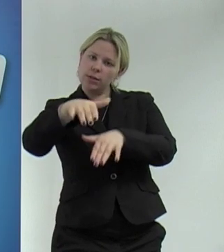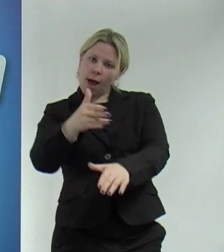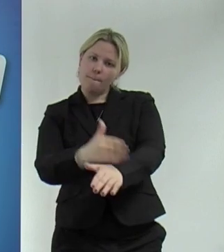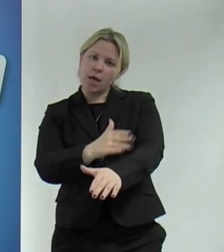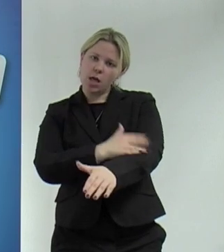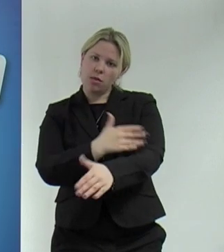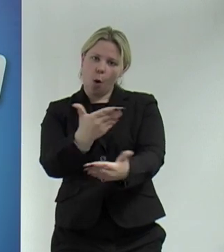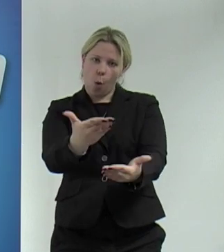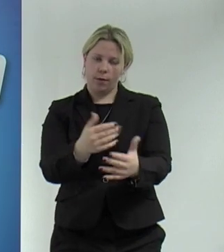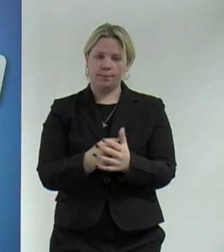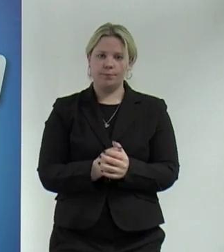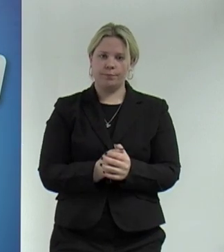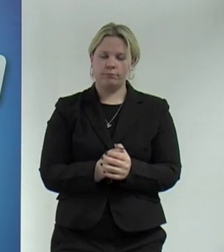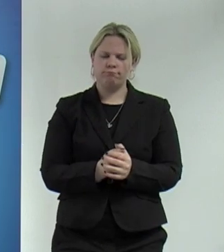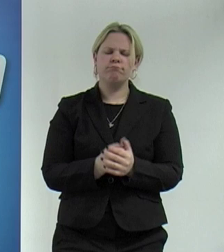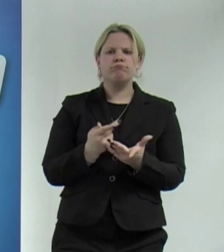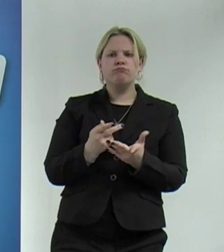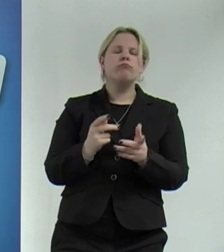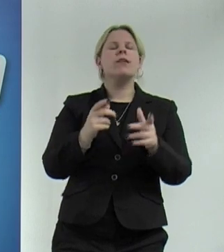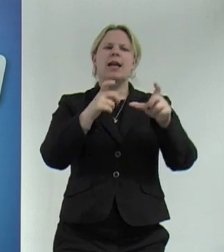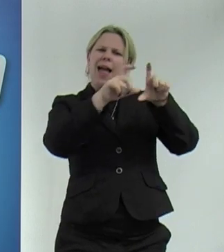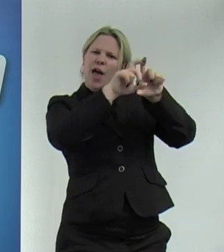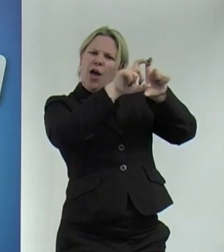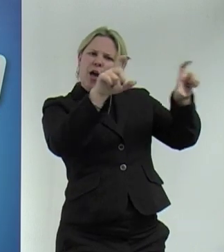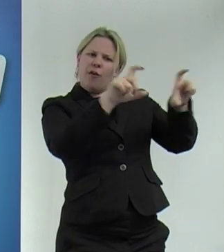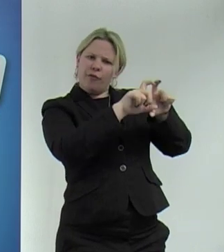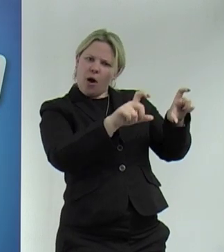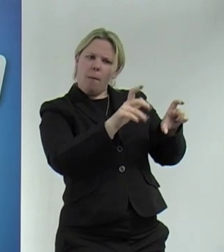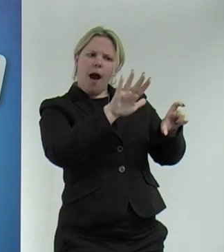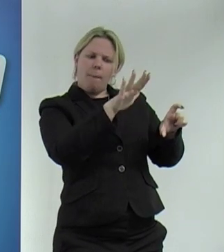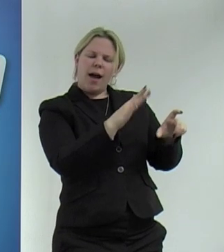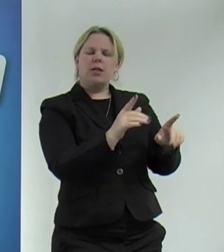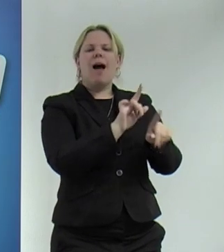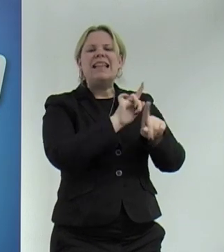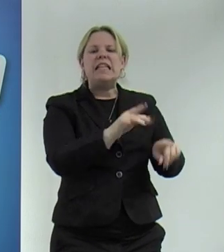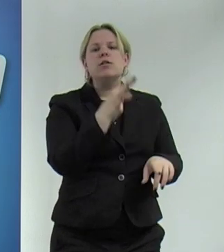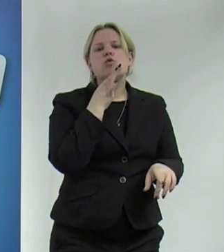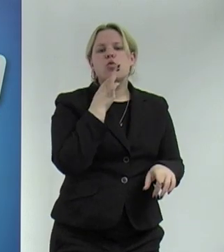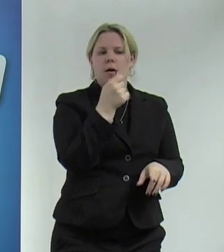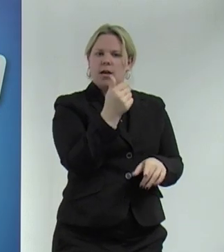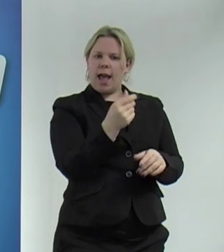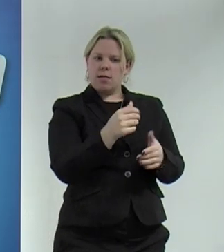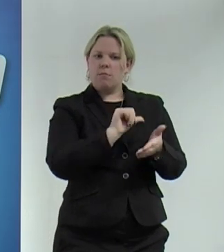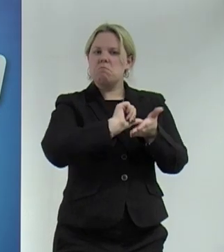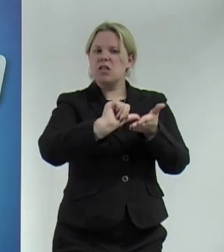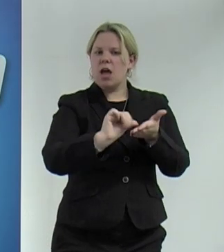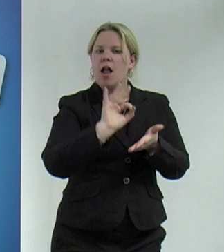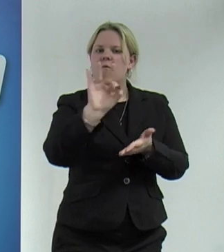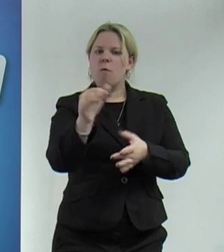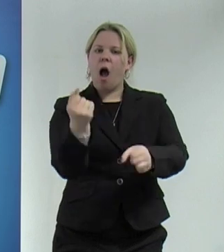Manche Betriebe bezahlen ihre Arbeitnehmer schlecht. Die Arbeitnehmer haben dann zu